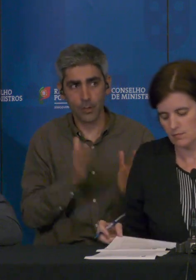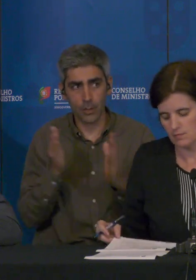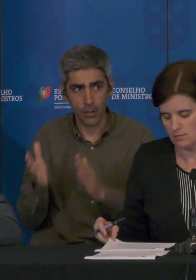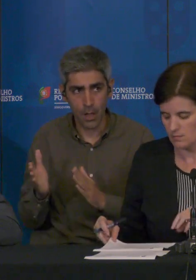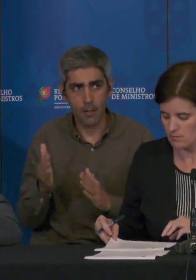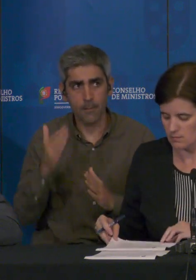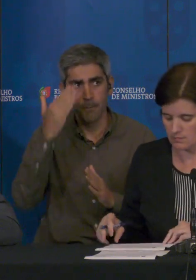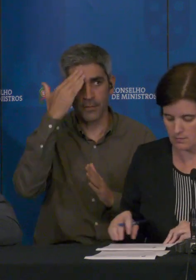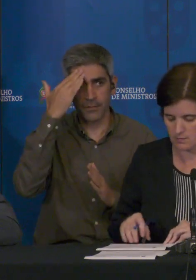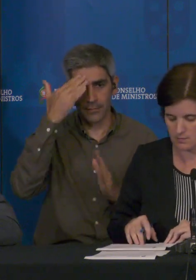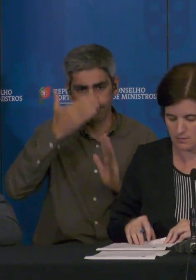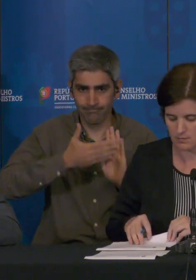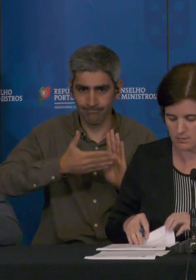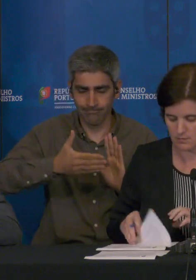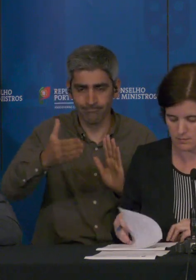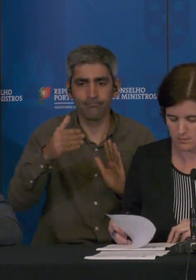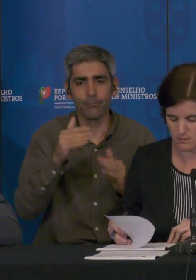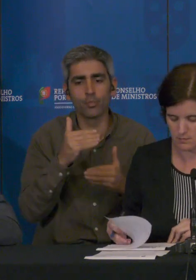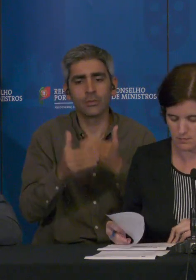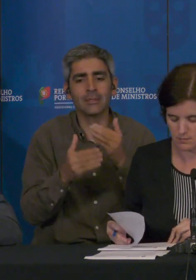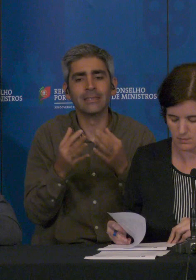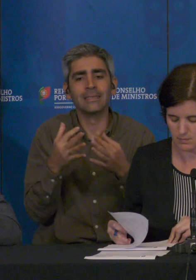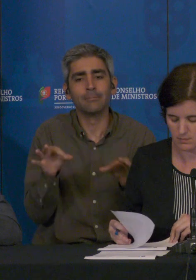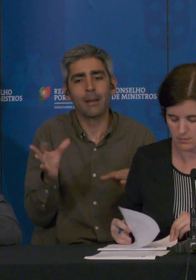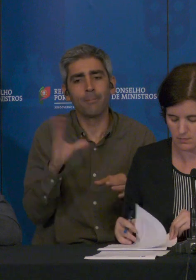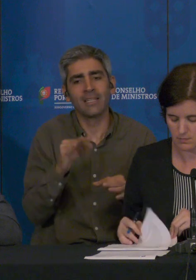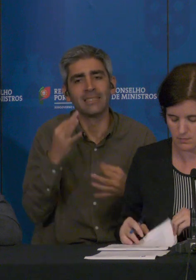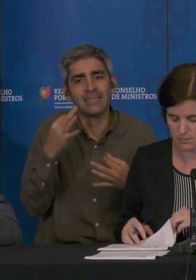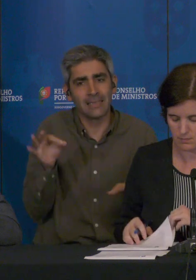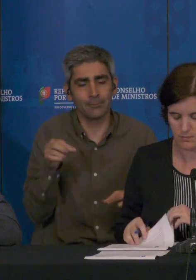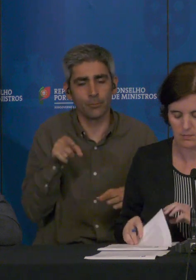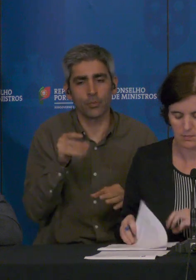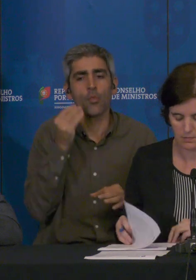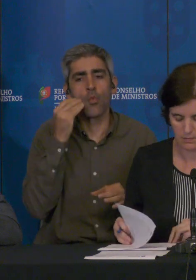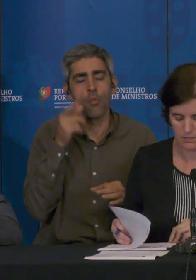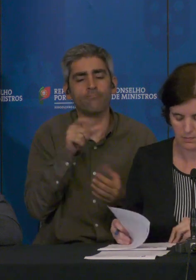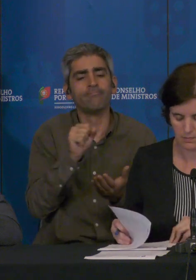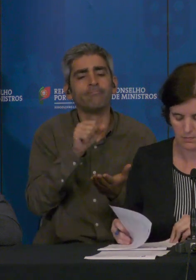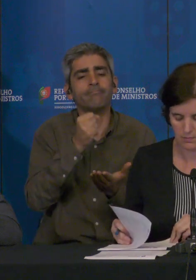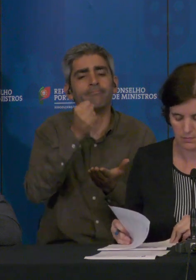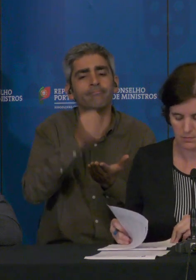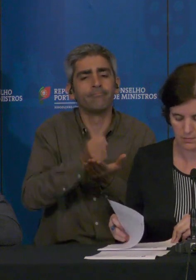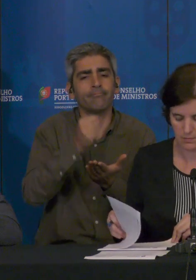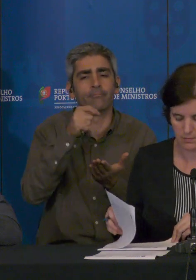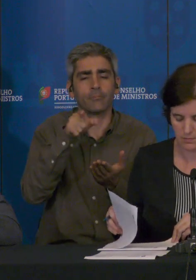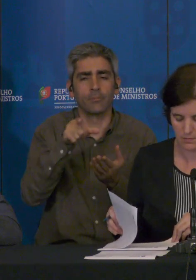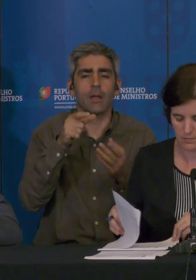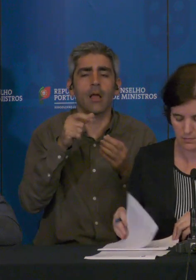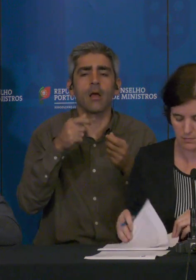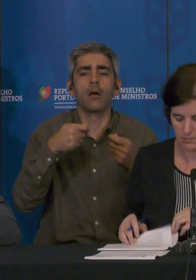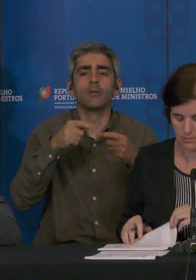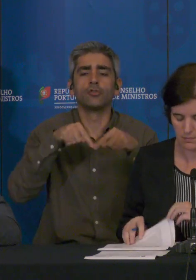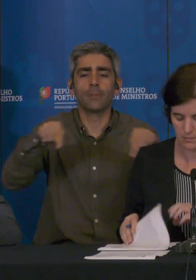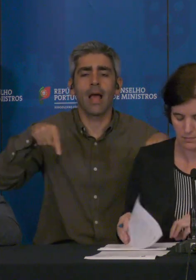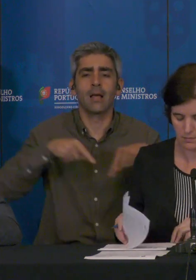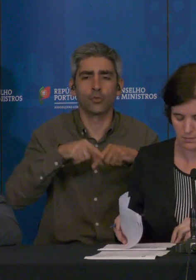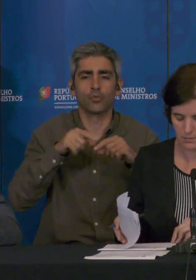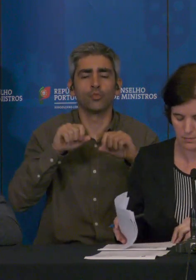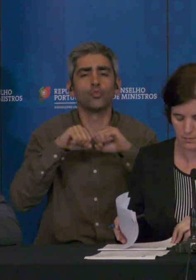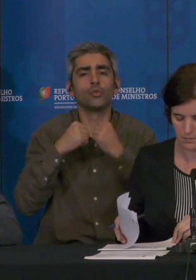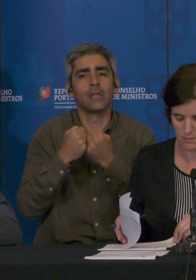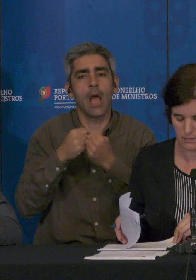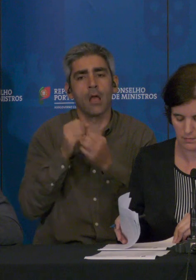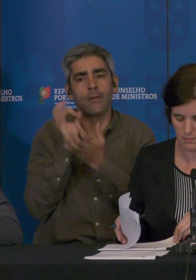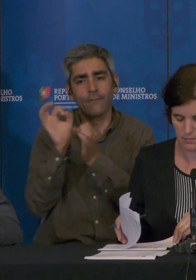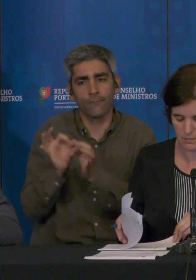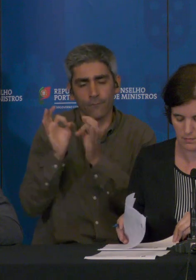a simplificação do processo de licenciamento dos equipamentos sociais, substituindo-se a licença de